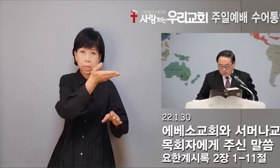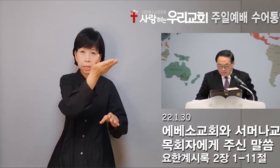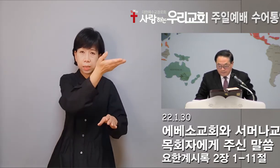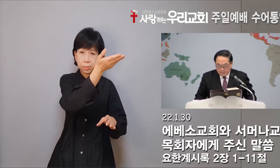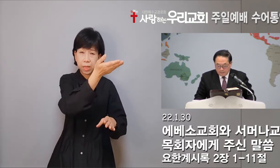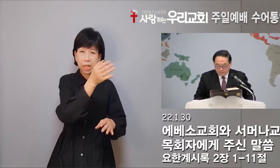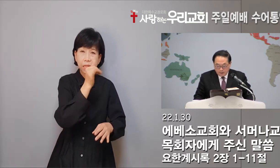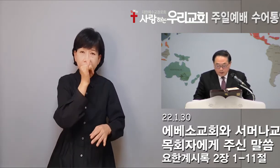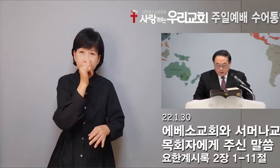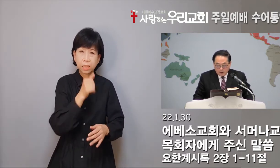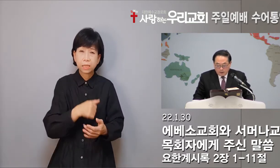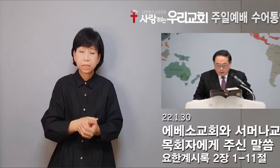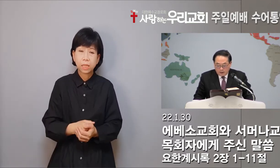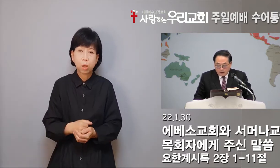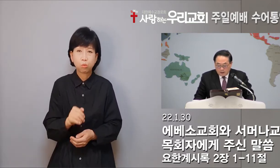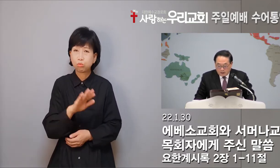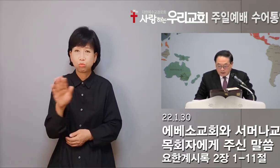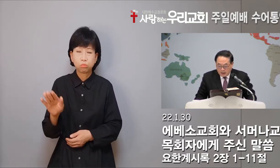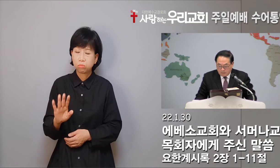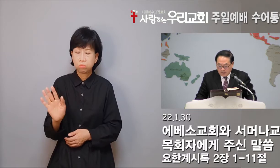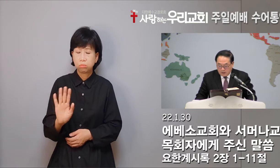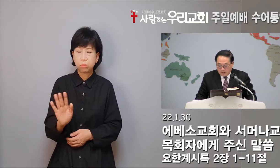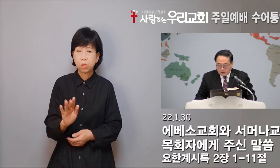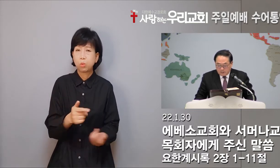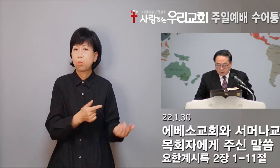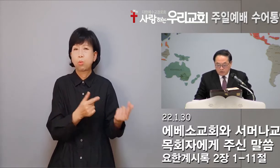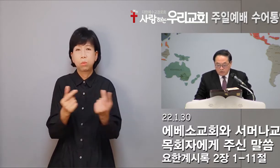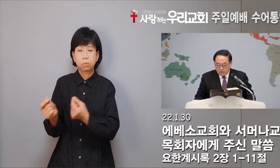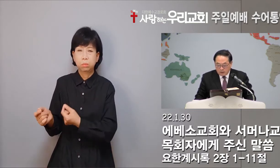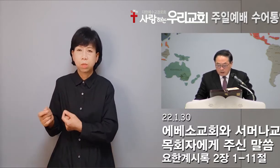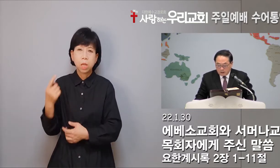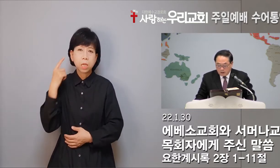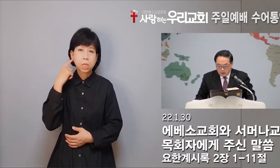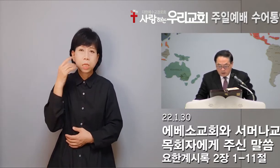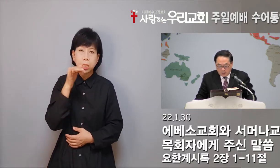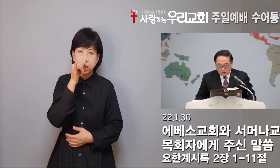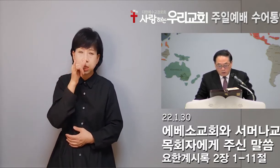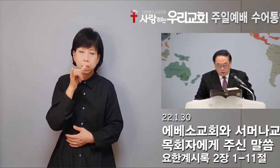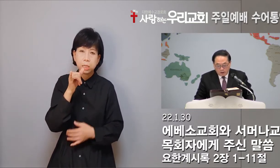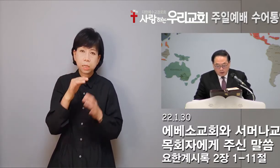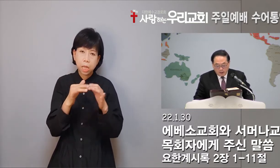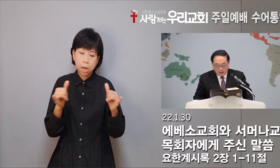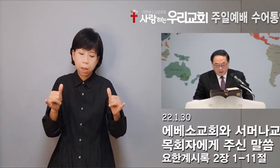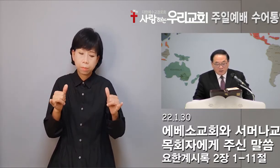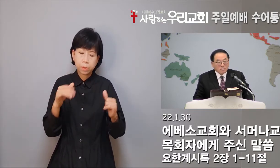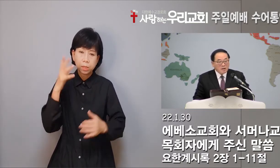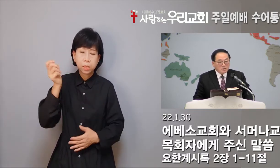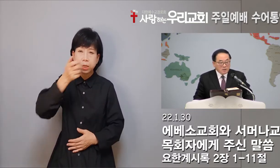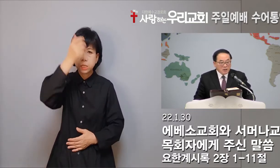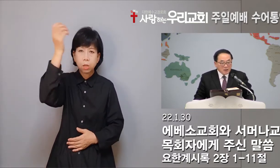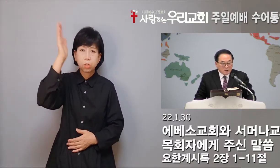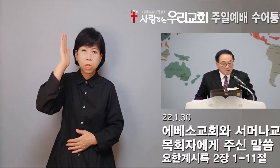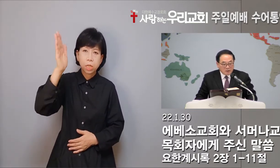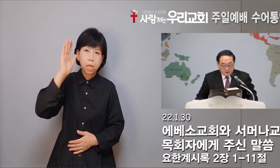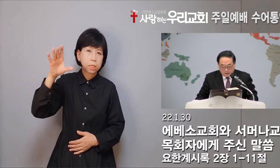수 있습니다. 2장 7절 상반절 말씀에 귀 있는 자는 성령이 교회들에게 하시는 말씀을